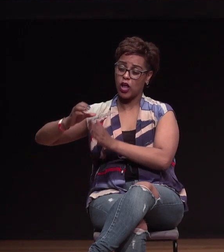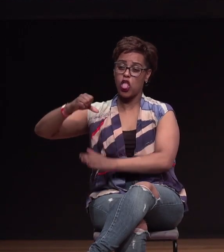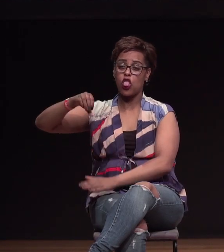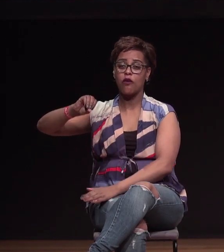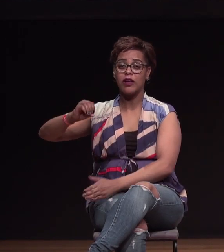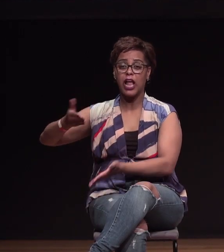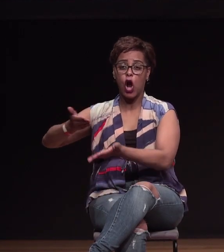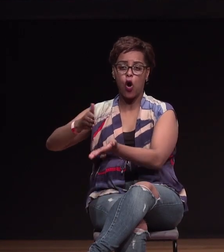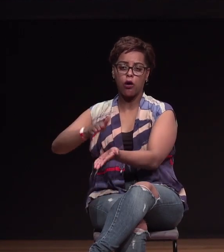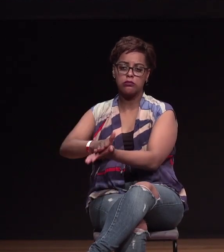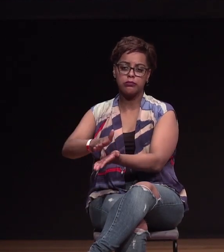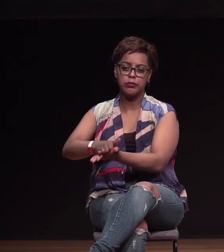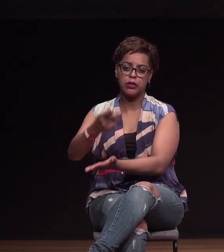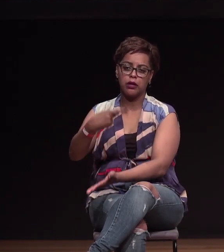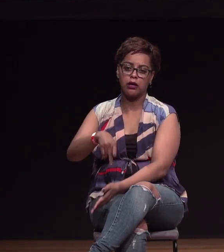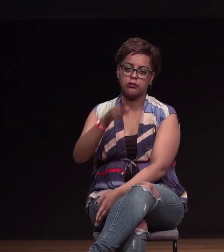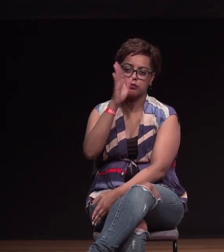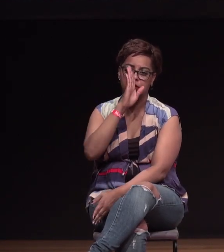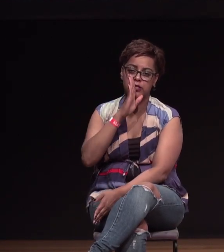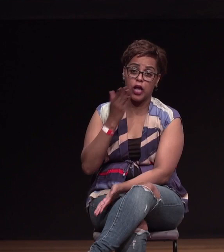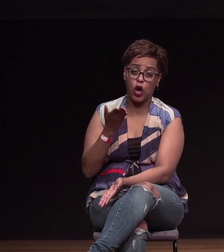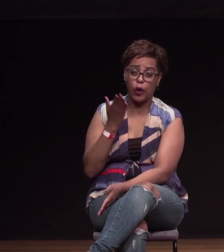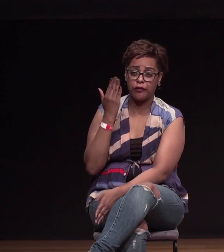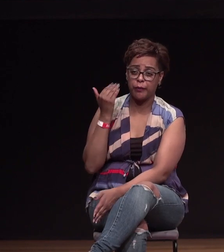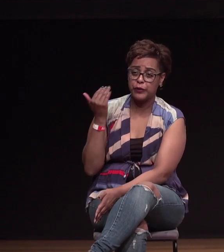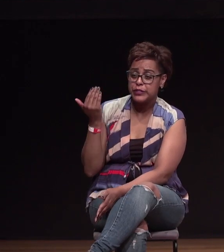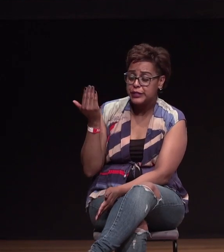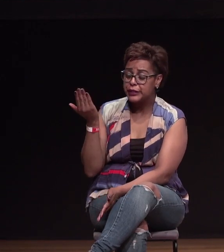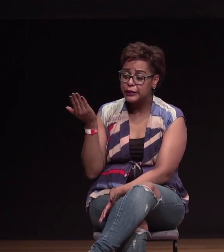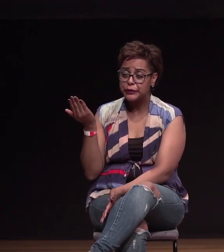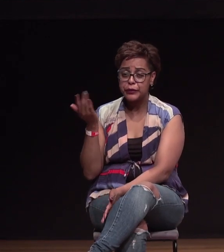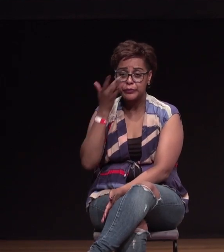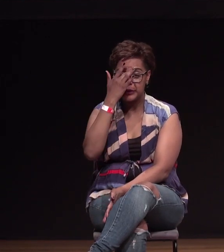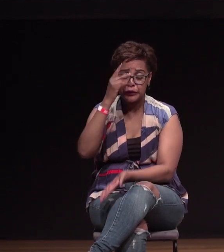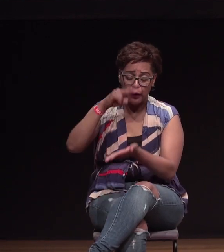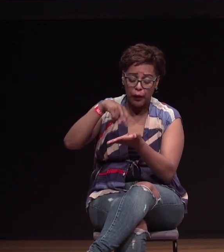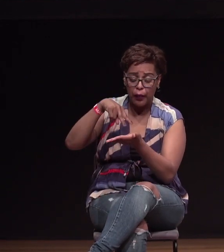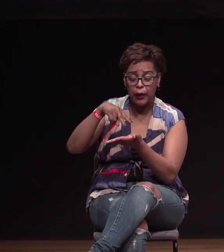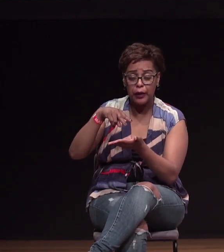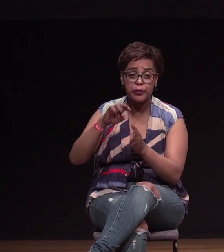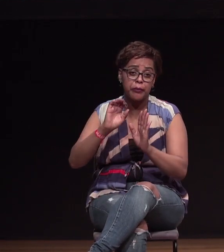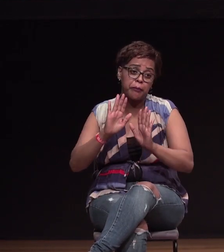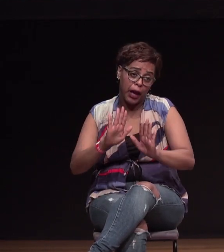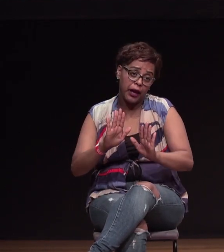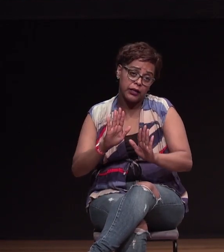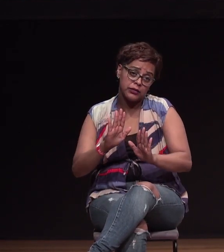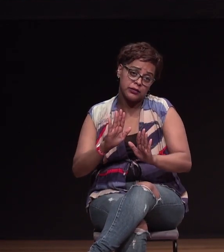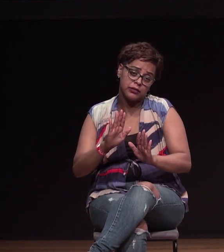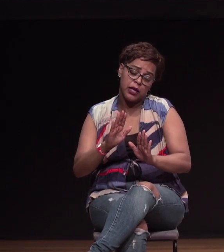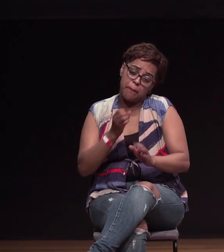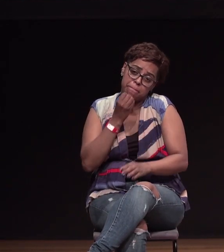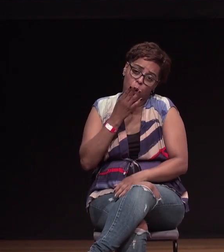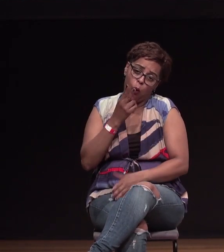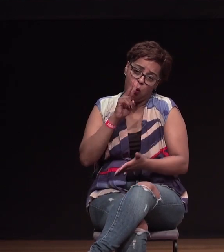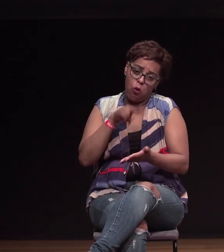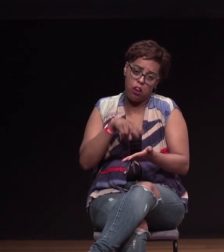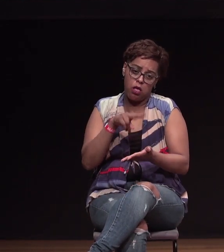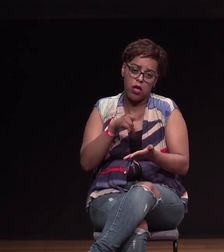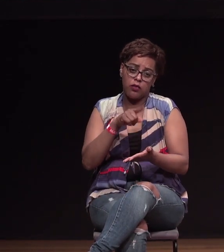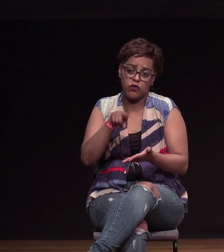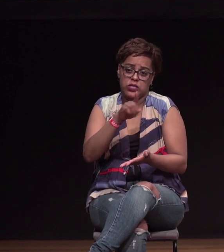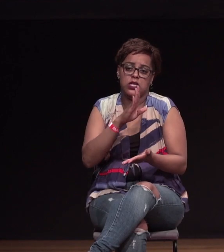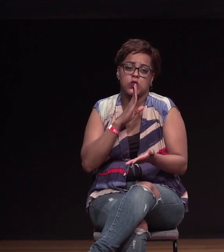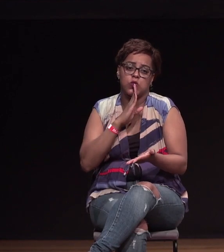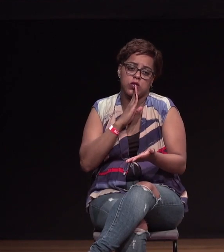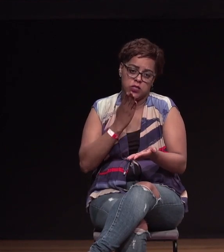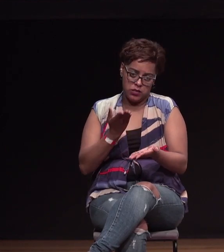né? E virando modinha e tal, mas beleza. Vale a pena ser lido,